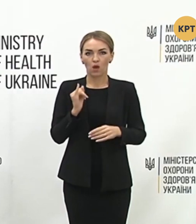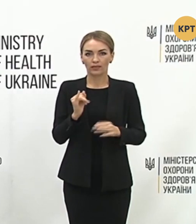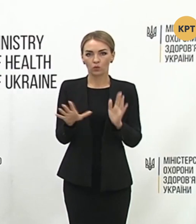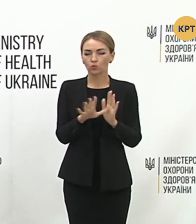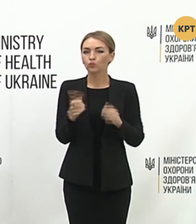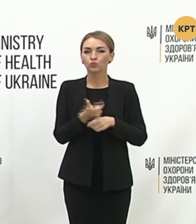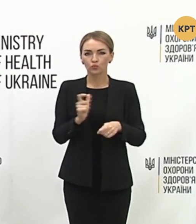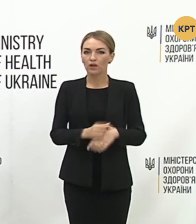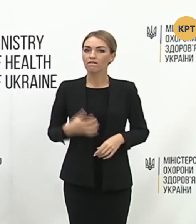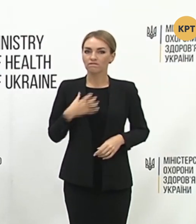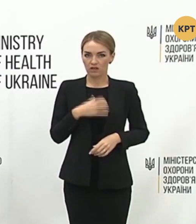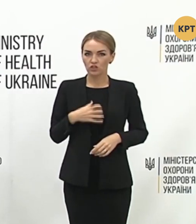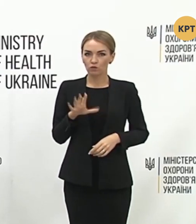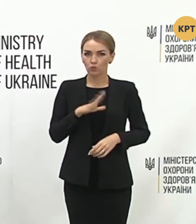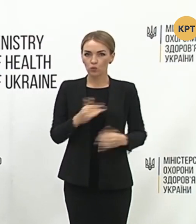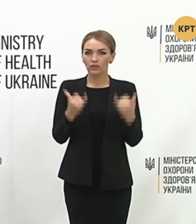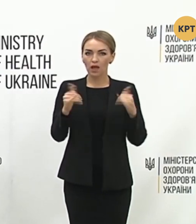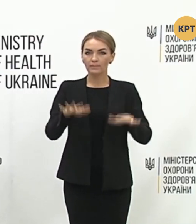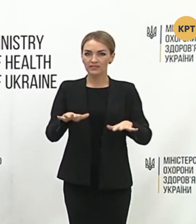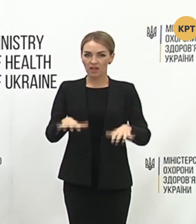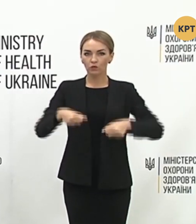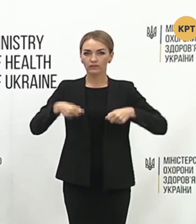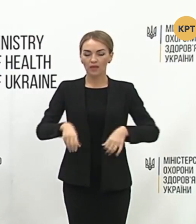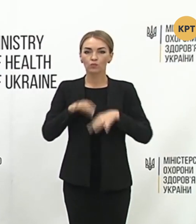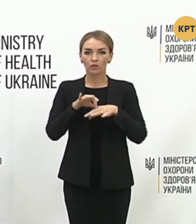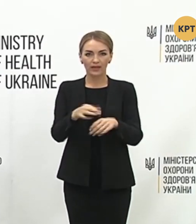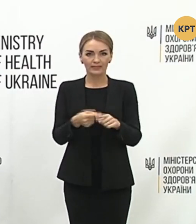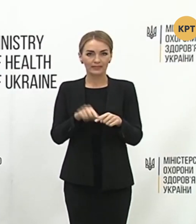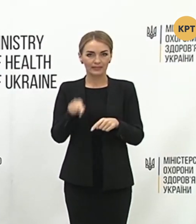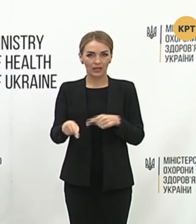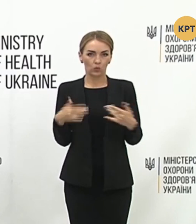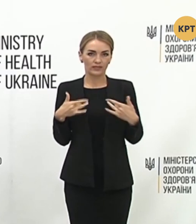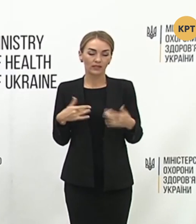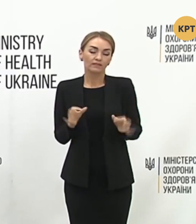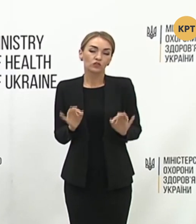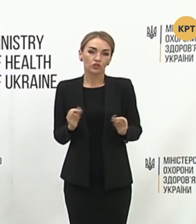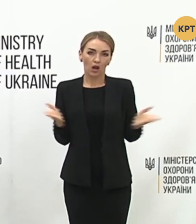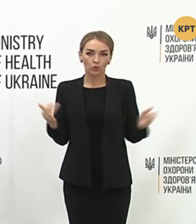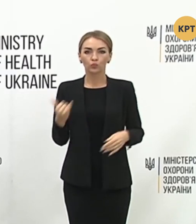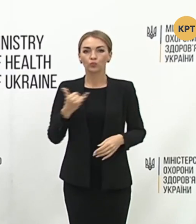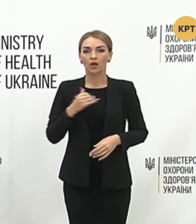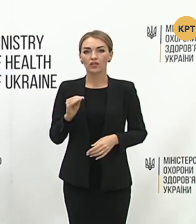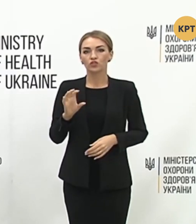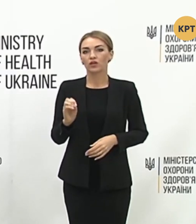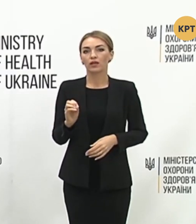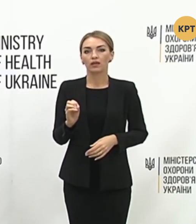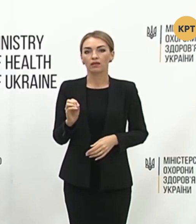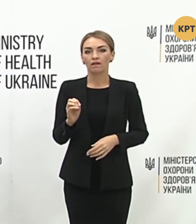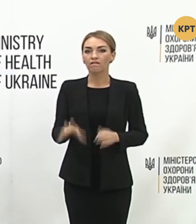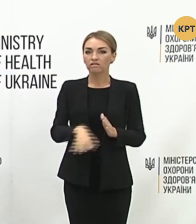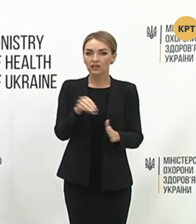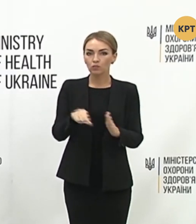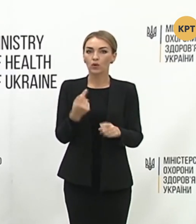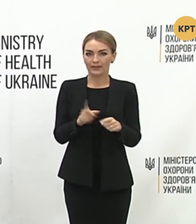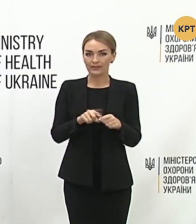Ну, дуже важливо було для місцевої влади саме провести цей концерт. Ну, звичайно, в нас же ж вибори,